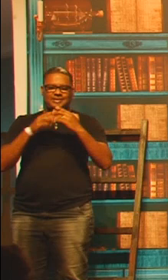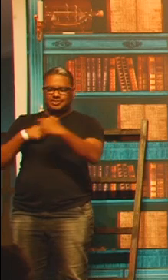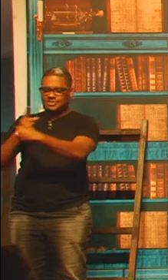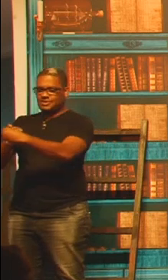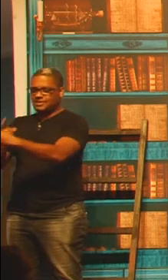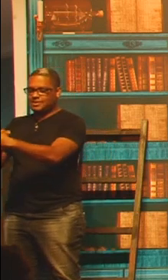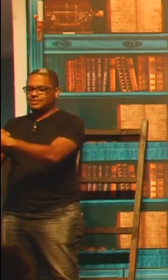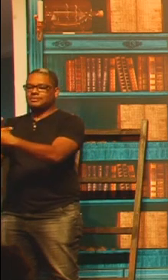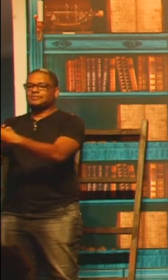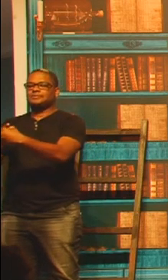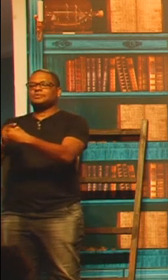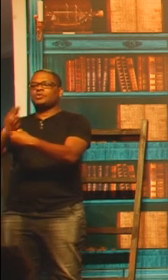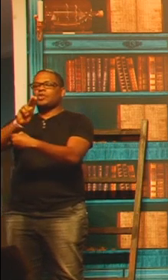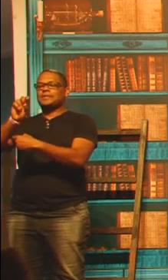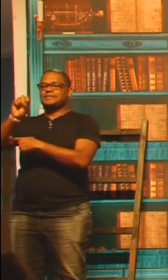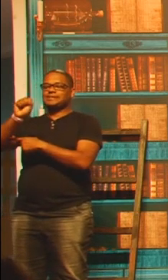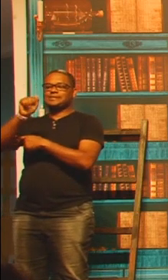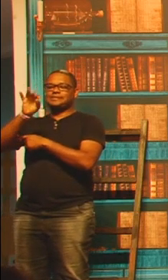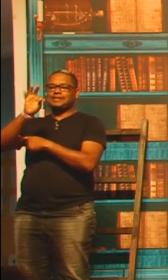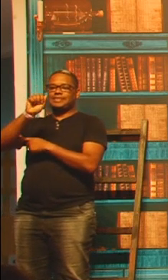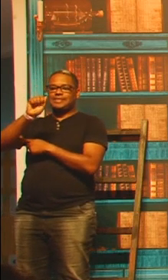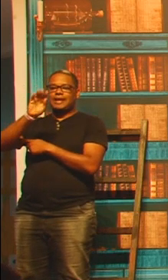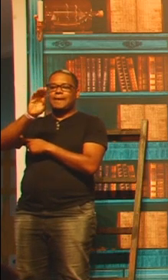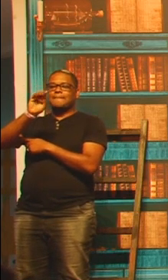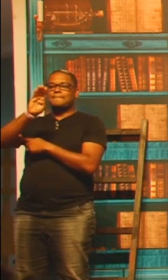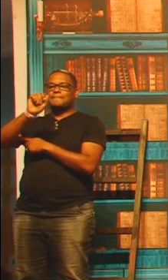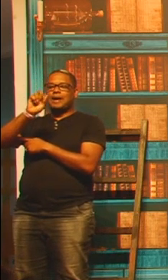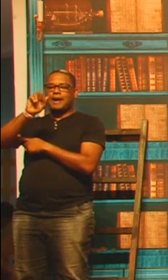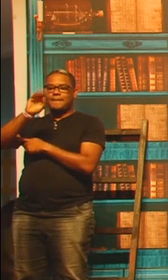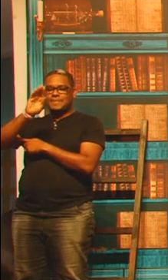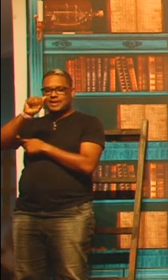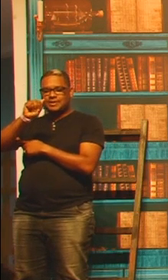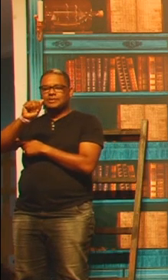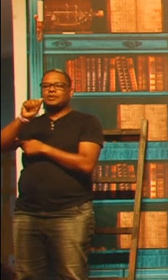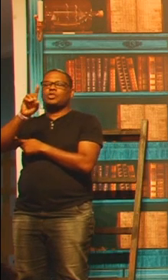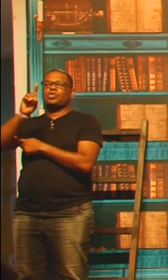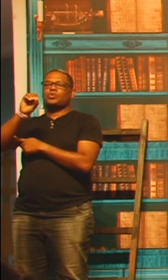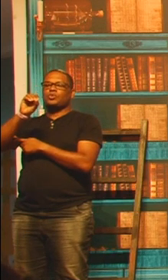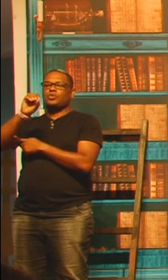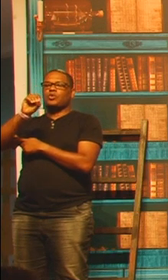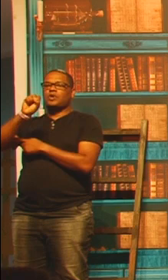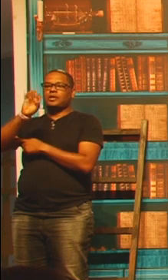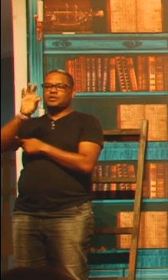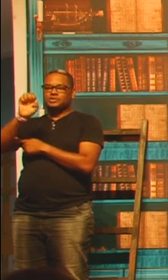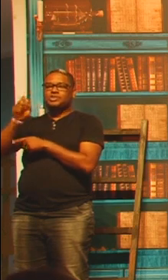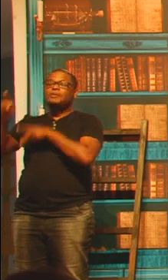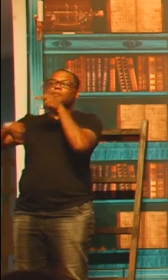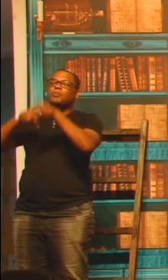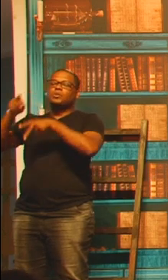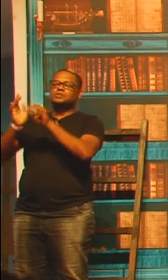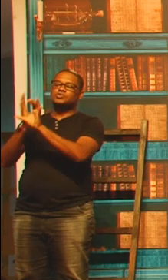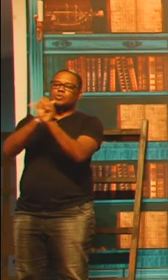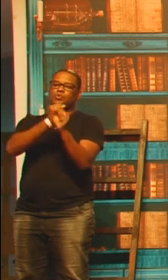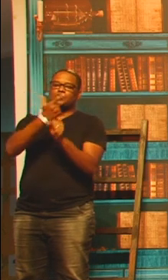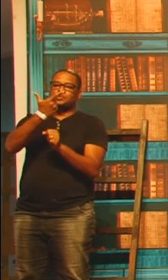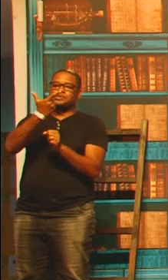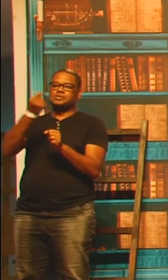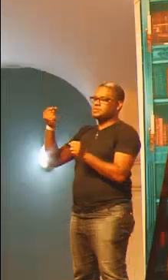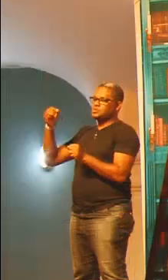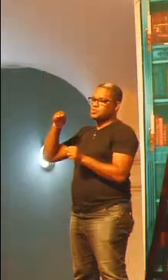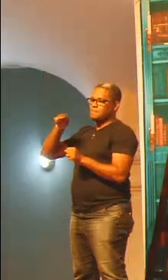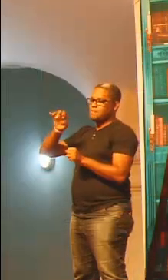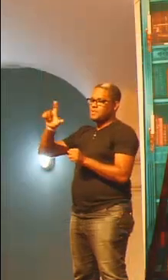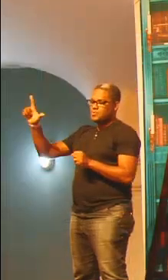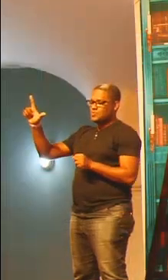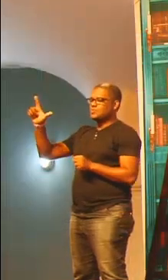de Santa Bárbara do Oeste, é uma cidade que não é tão pequena, mas tem 200 mil habitantes. E